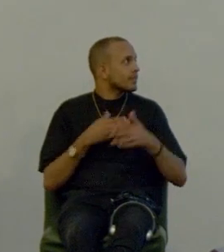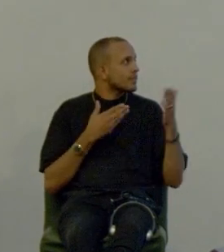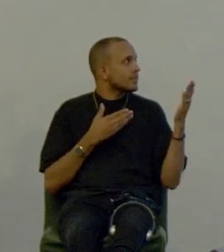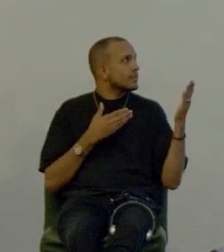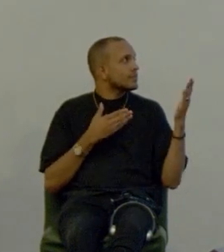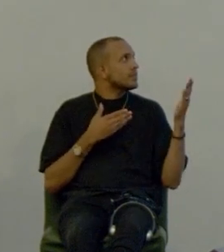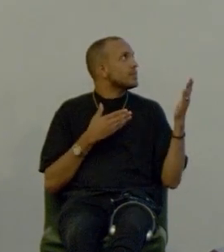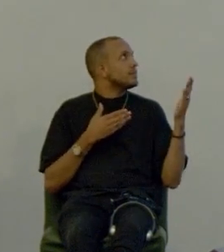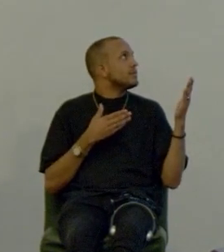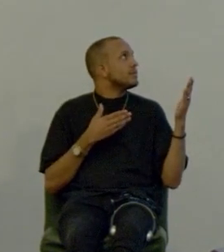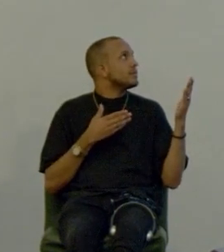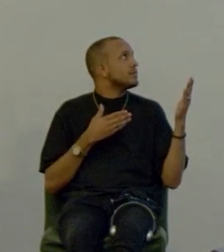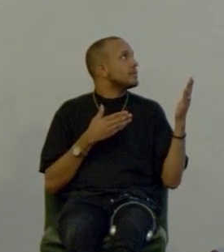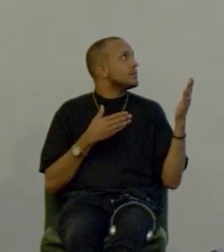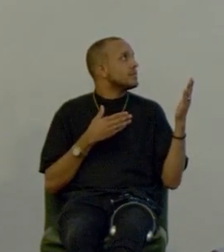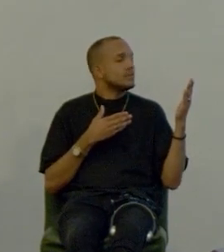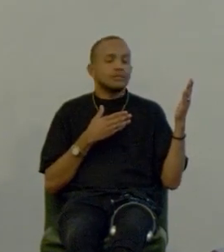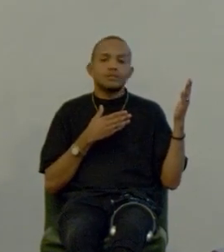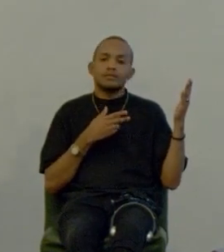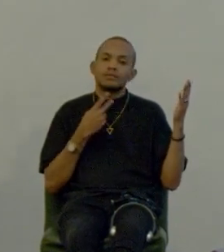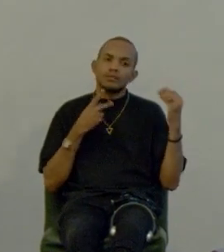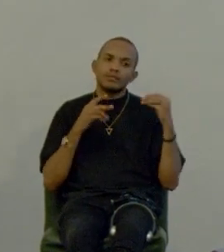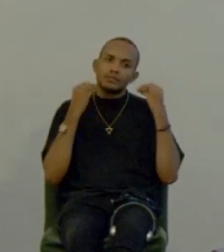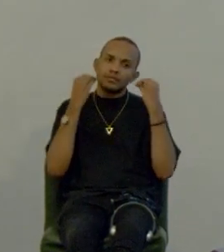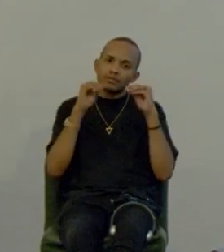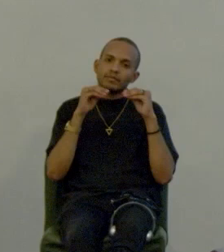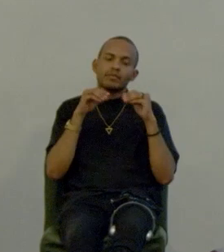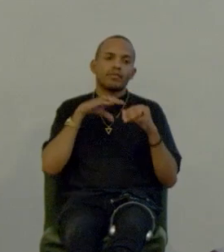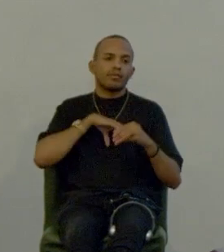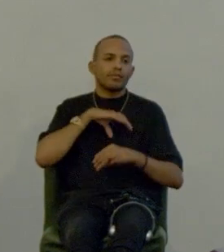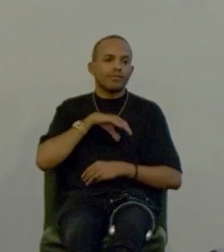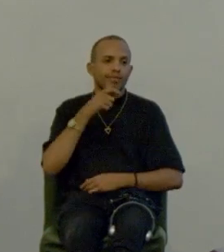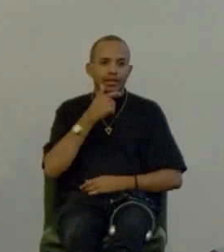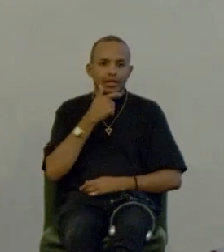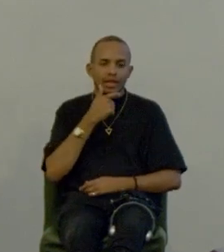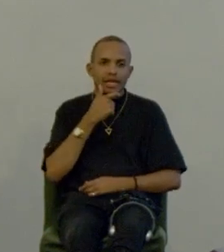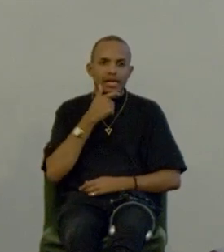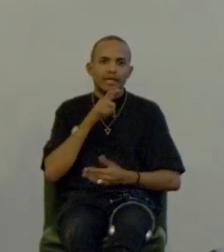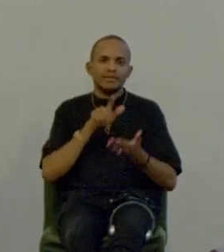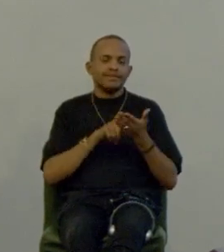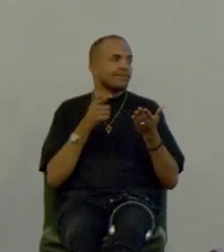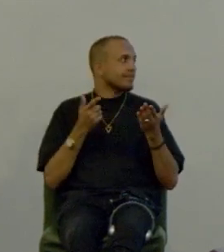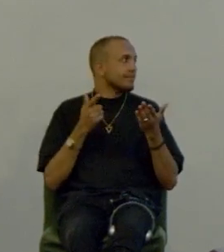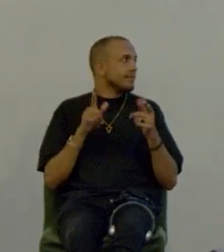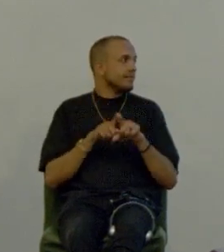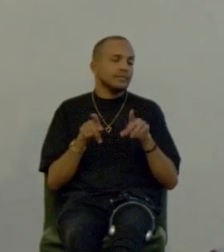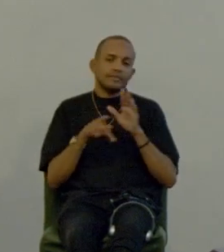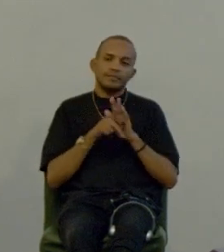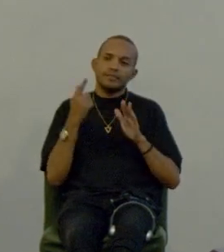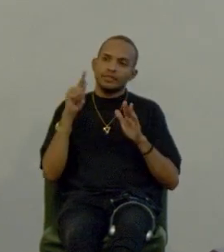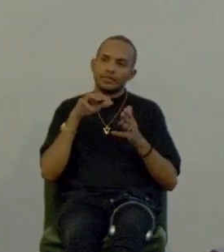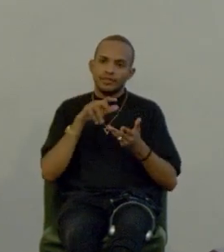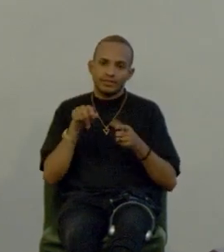Esse aqui é o Coronel Antônio Labre. Ele publicou isso em português e inglês, num jornal, num periódico de geografia. Então,